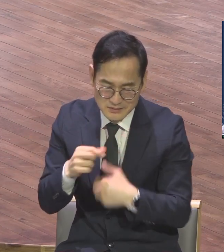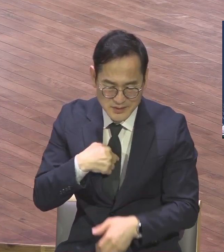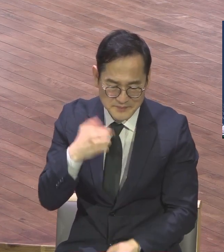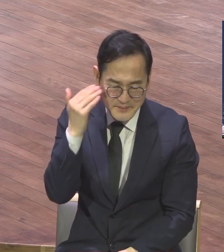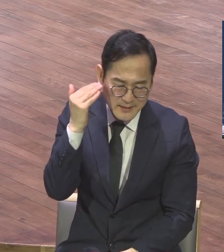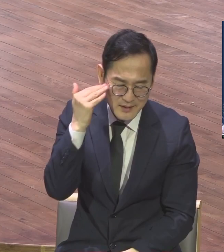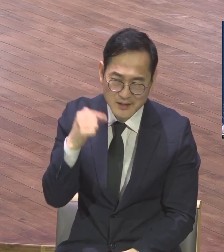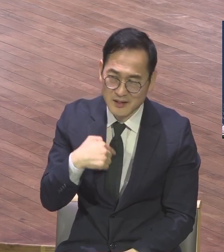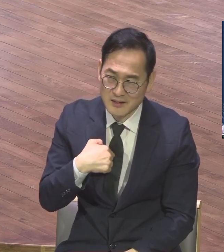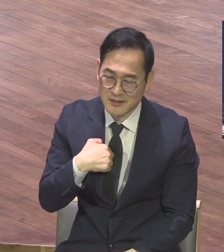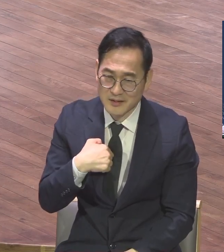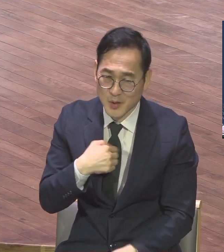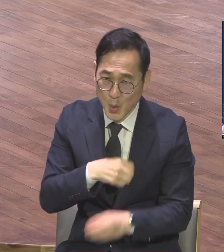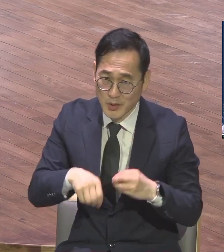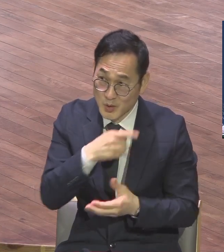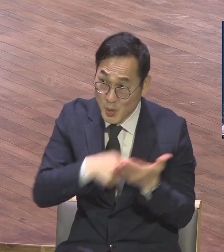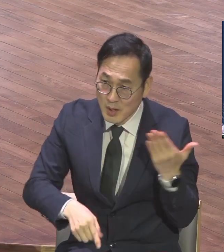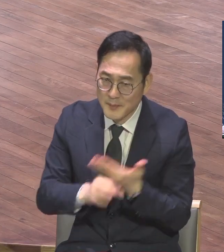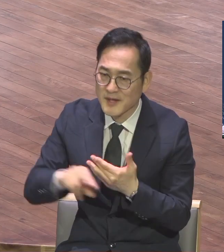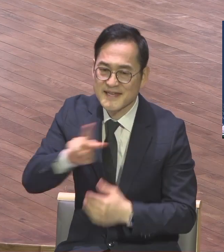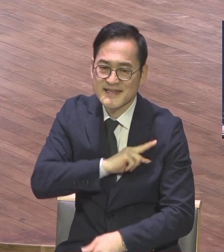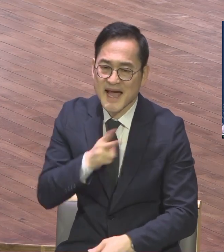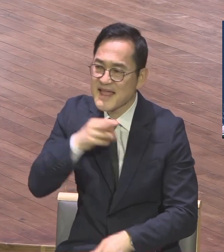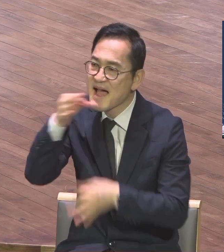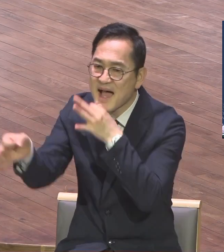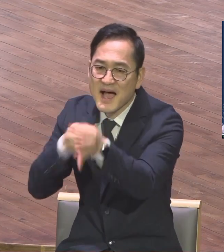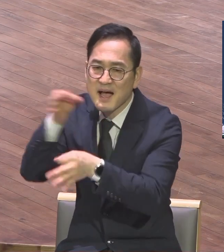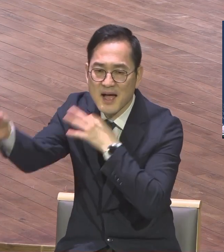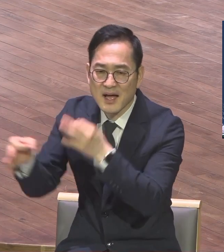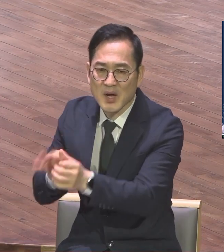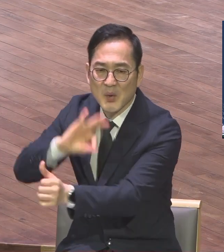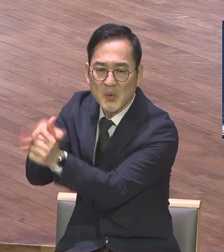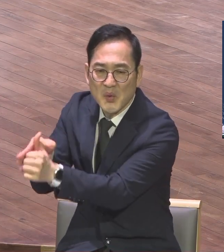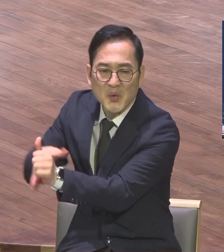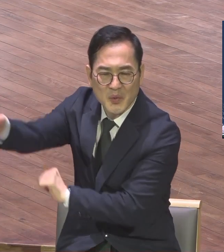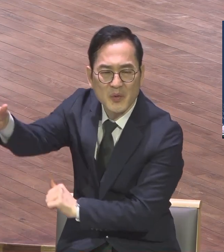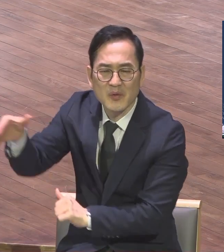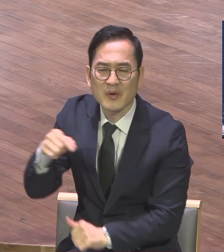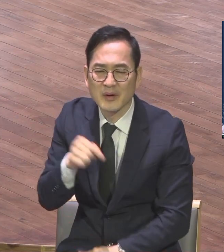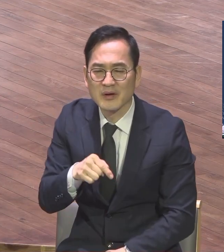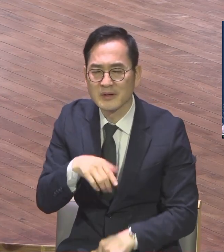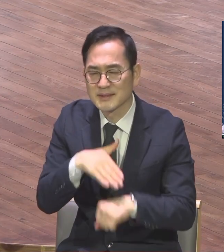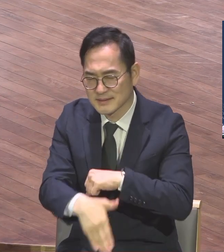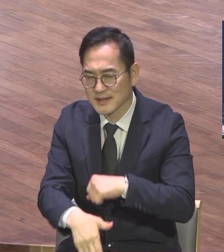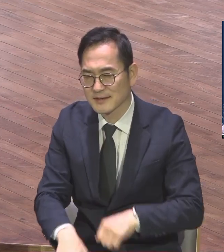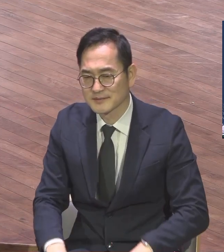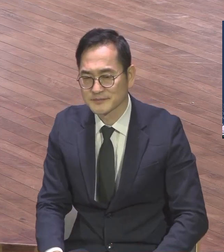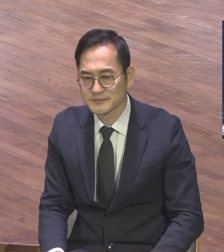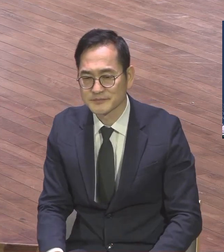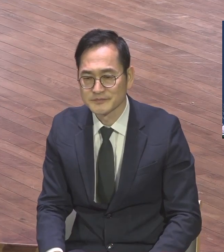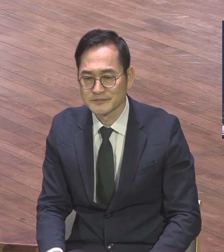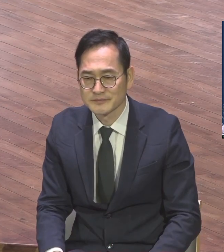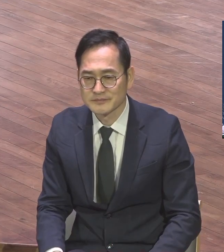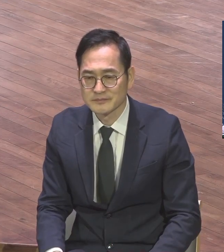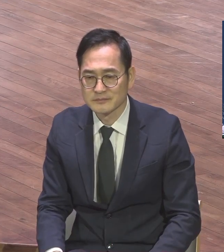의도적으로 다락방을 이단이라고 앵무새처럼 말하는 것이지 저는 그 후에 단 한